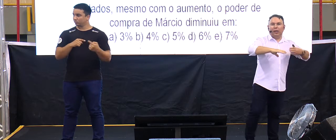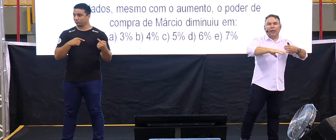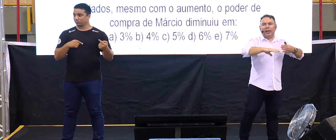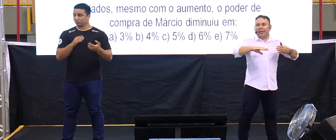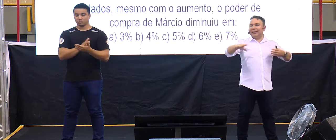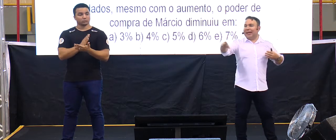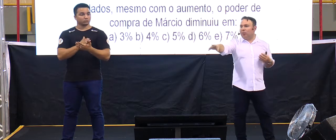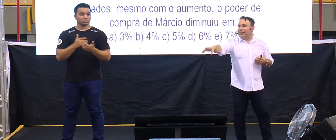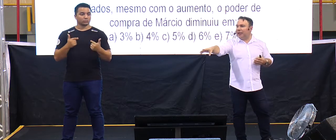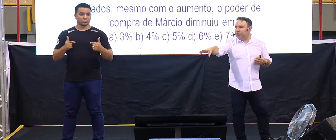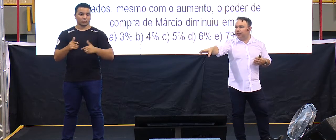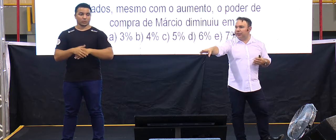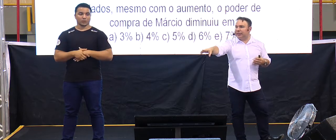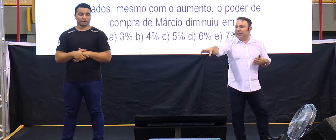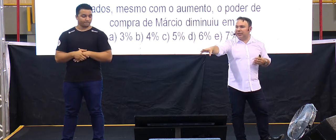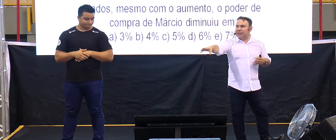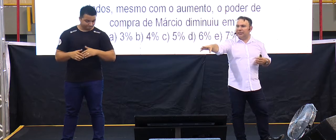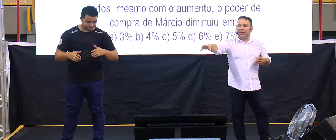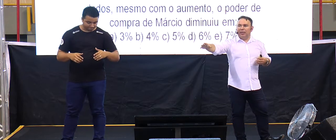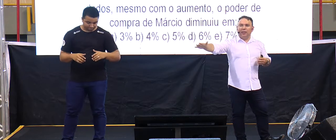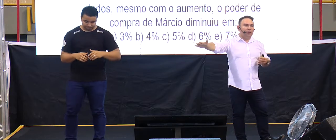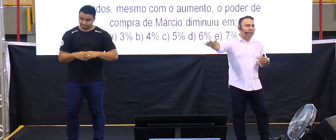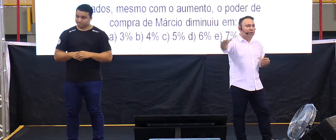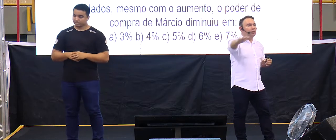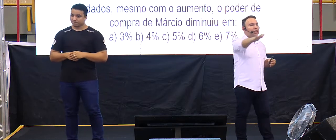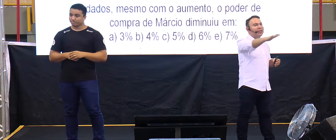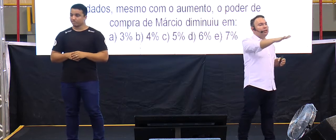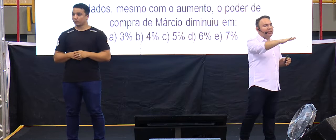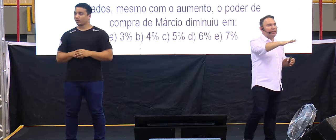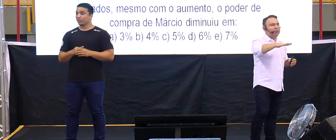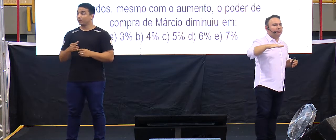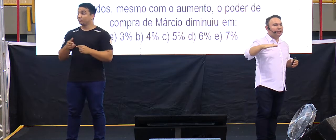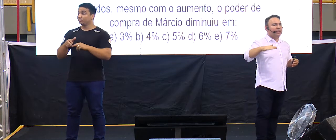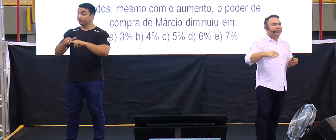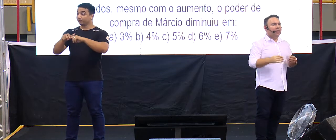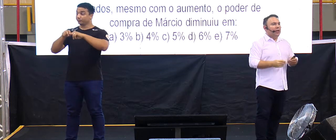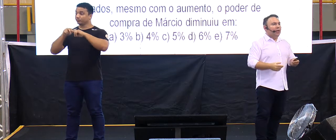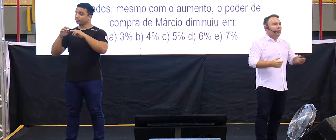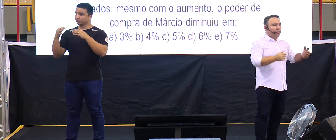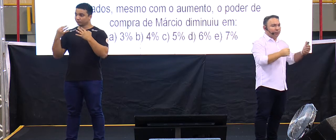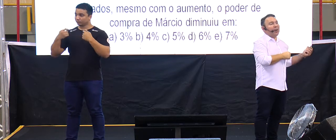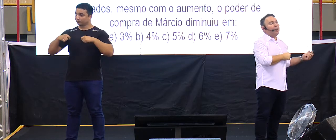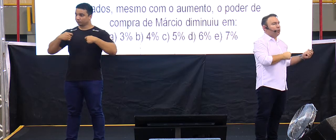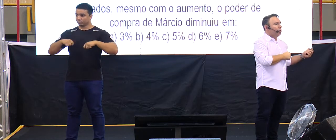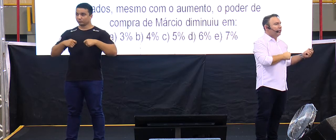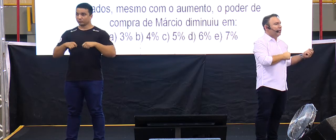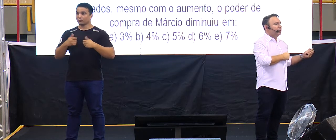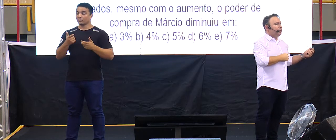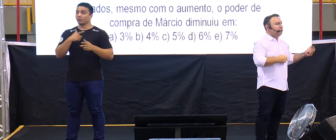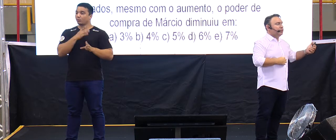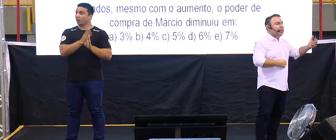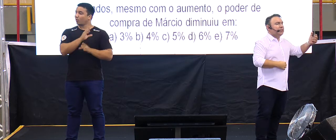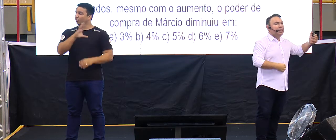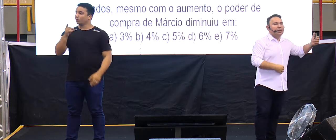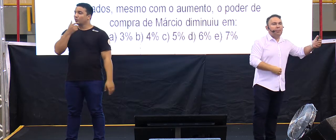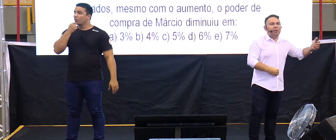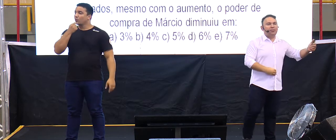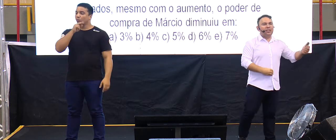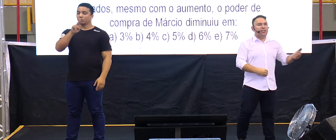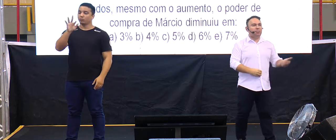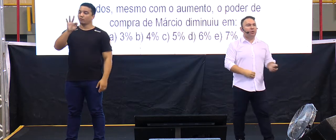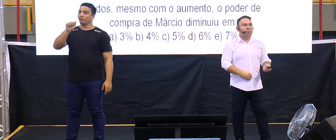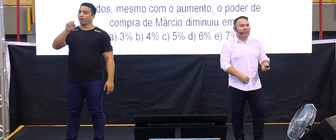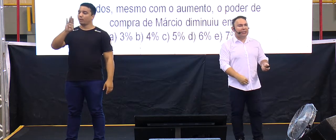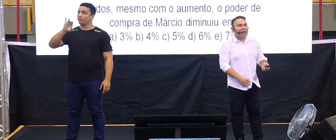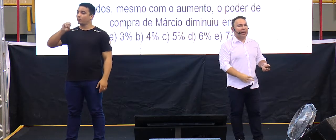aula que está no material de vocês. Então, não está no material de vocês. O Fábio, o coordenador de vocês, depois